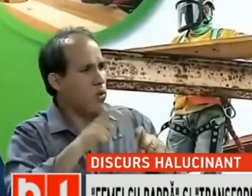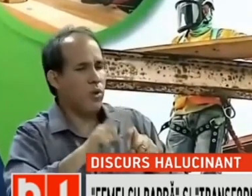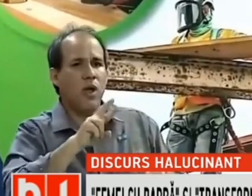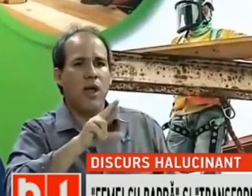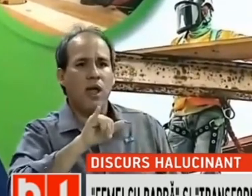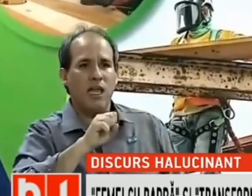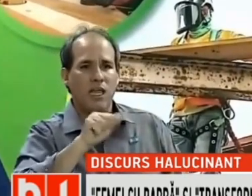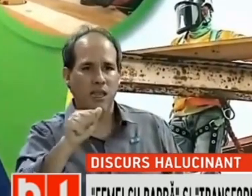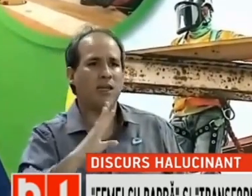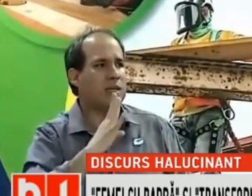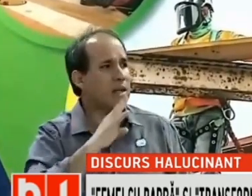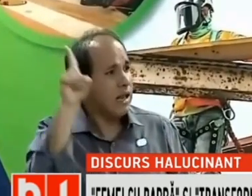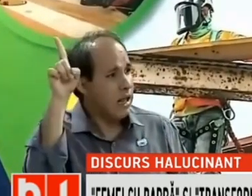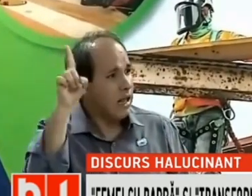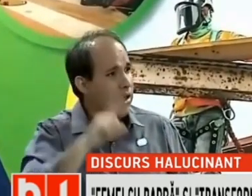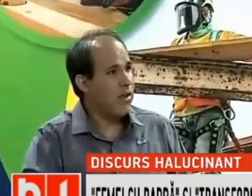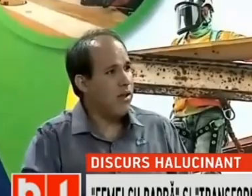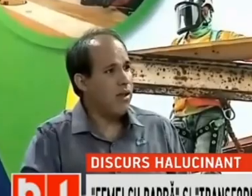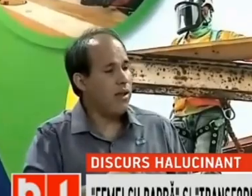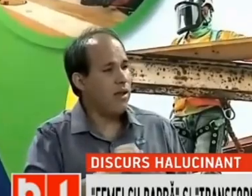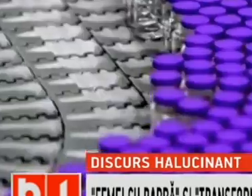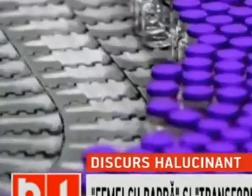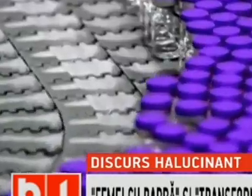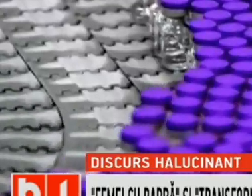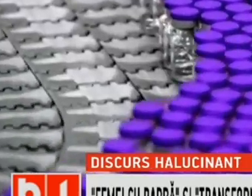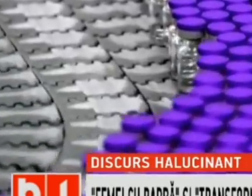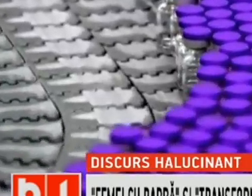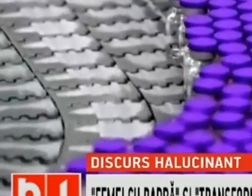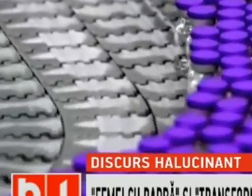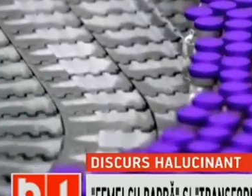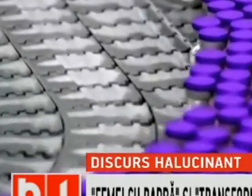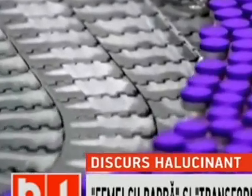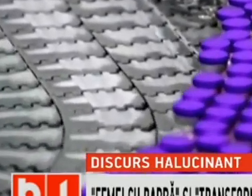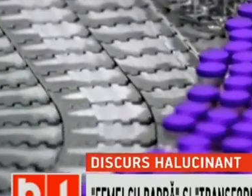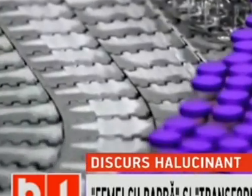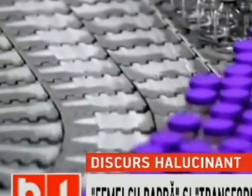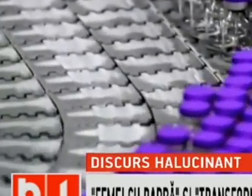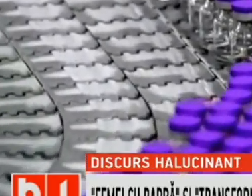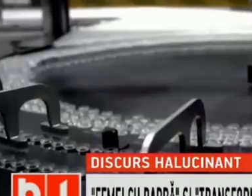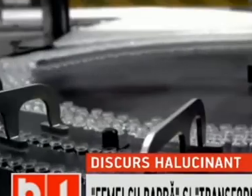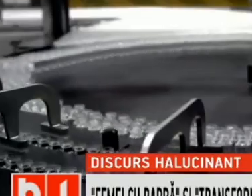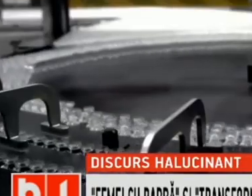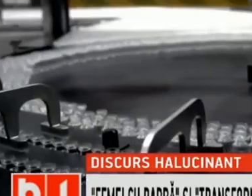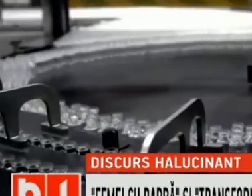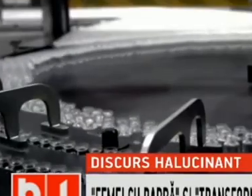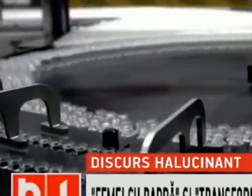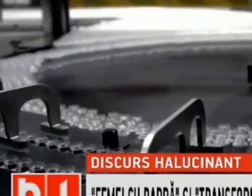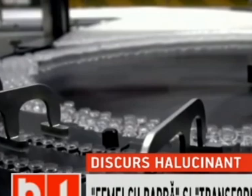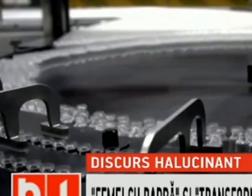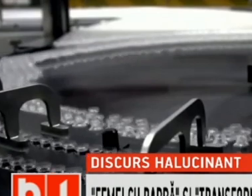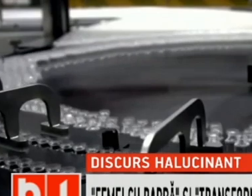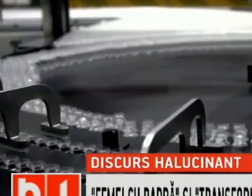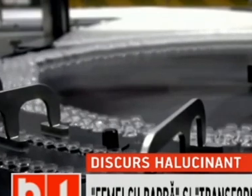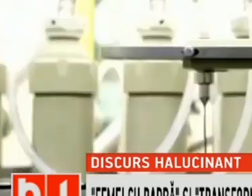vindecați după circa 20 de zile fără a cauza simptome grave Brazilia țară de dimensiuni continentale și cu 212 milioane